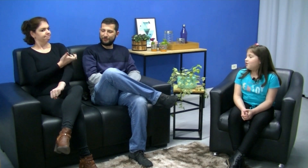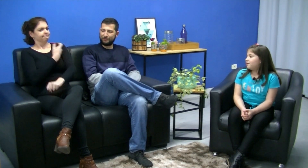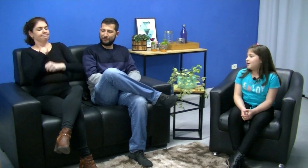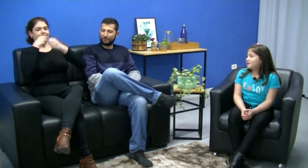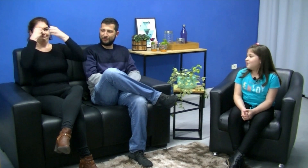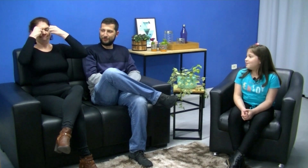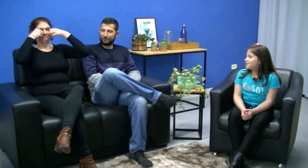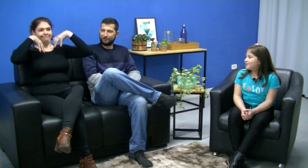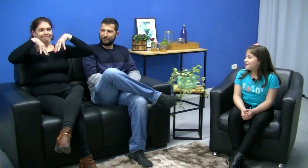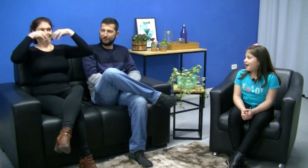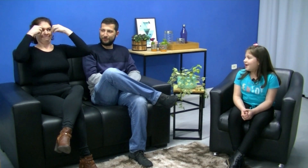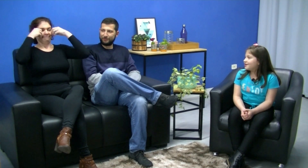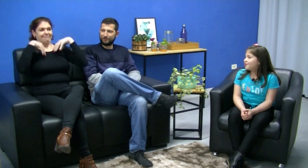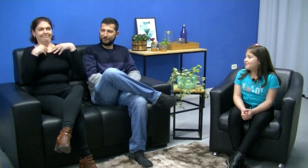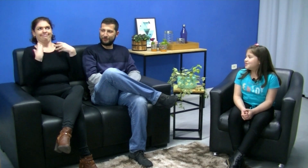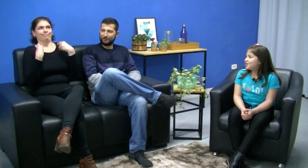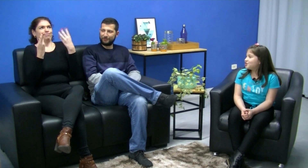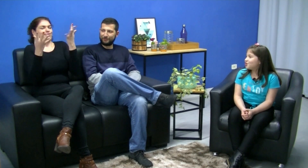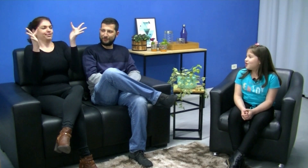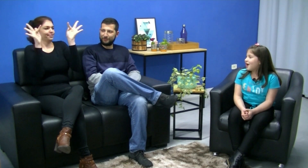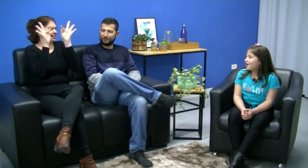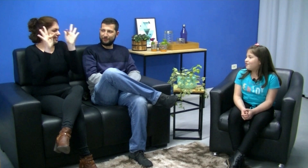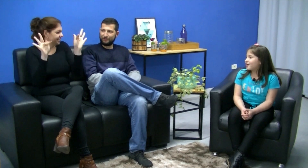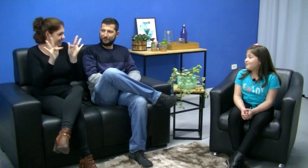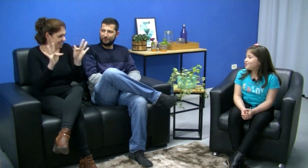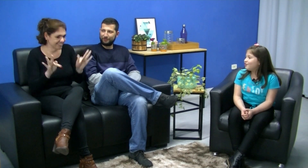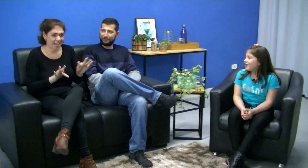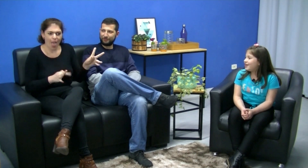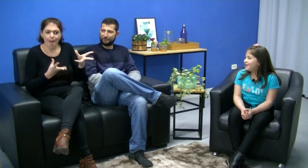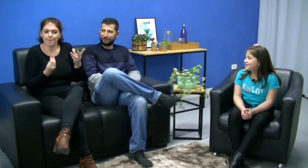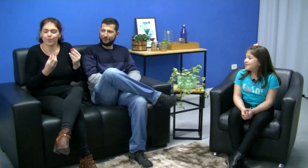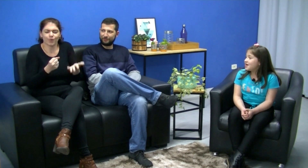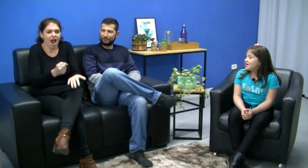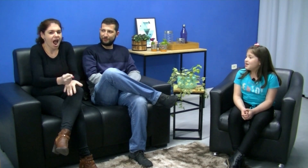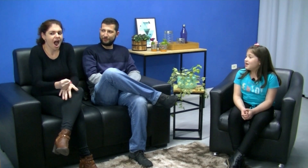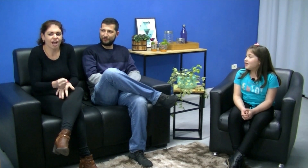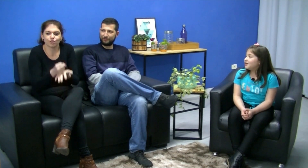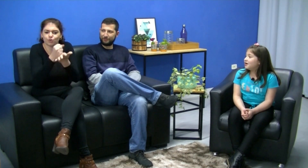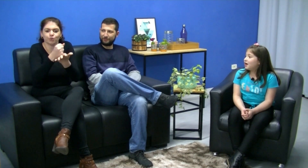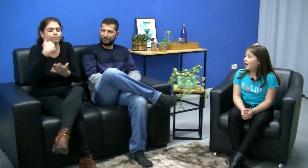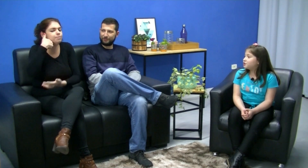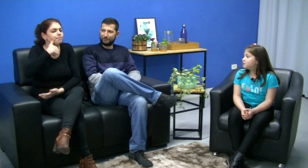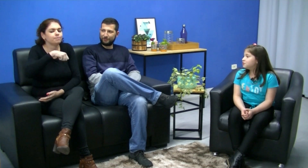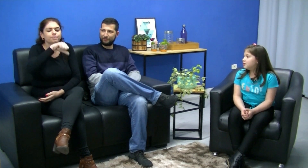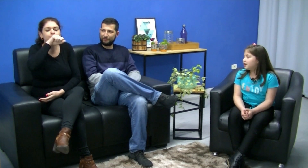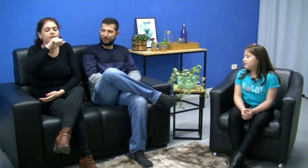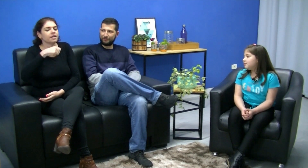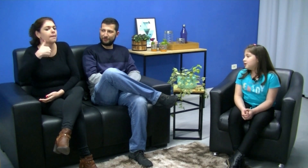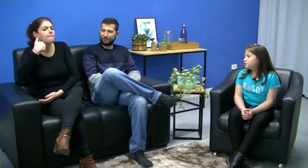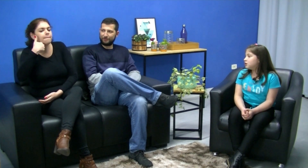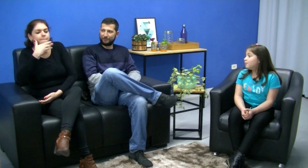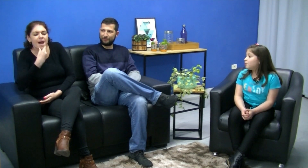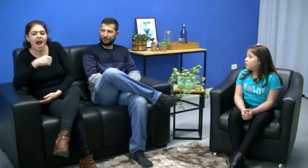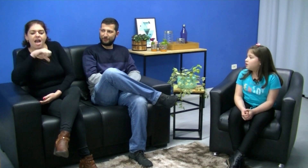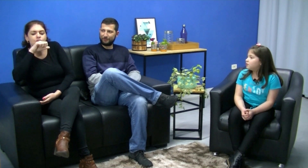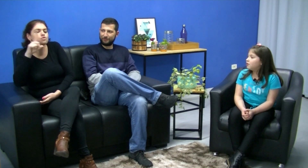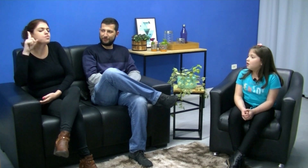fiquei tão emocionada, comecei a chorar e fiquei muito feliz. E ela me ajuda muito,